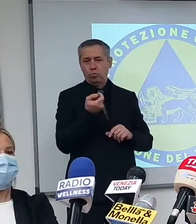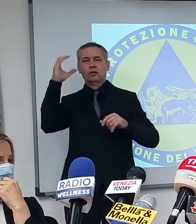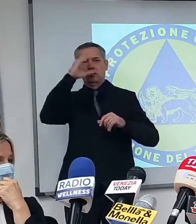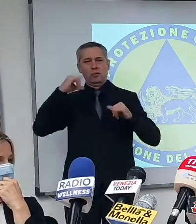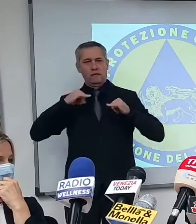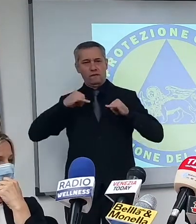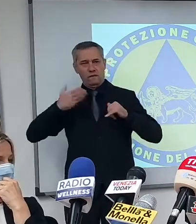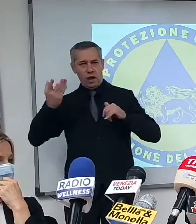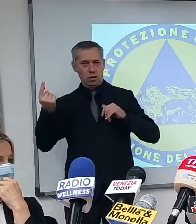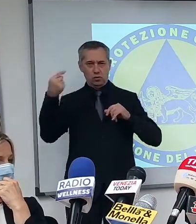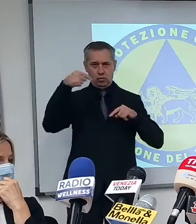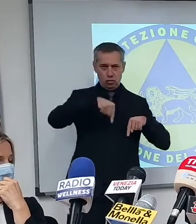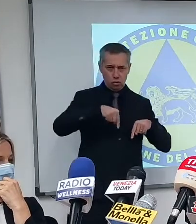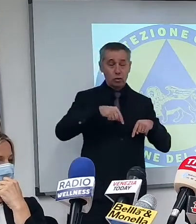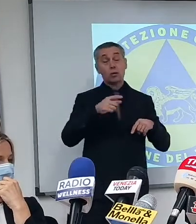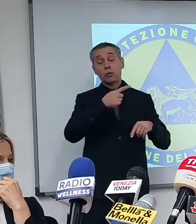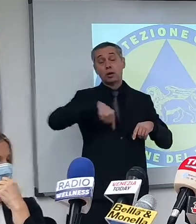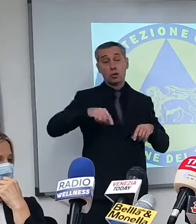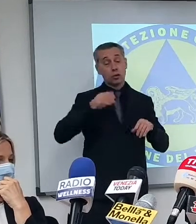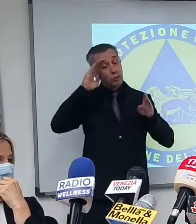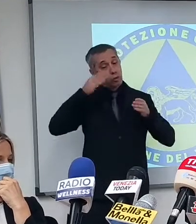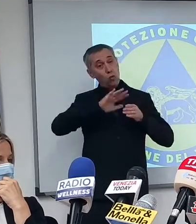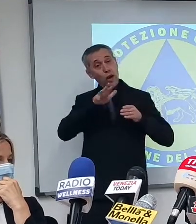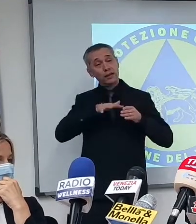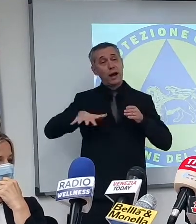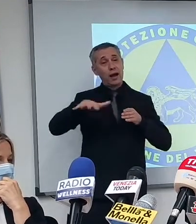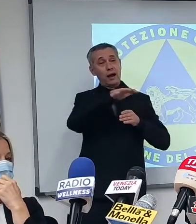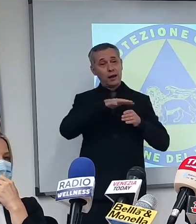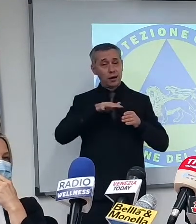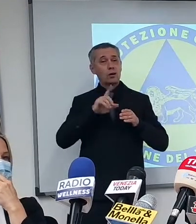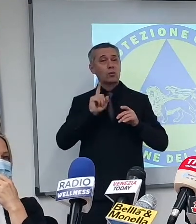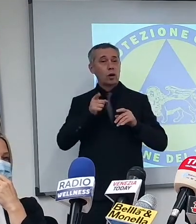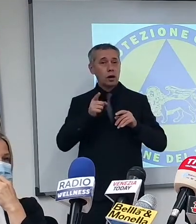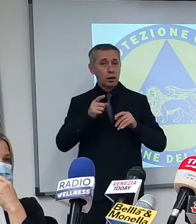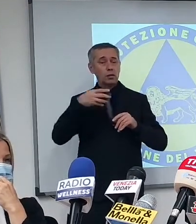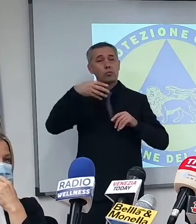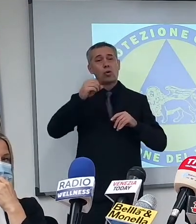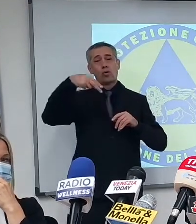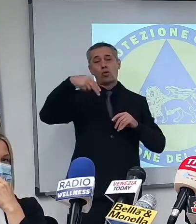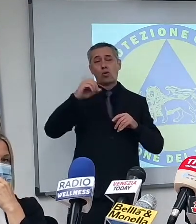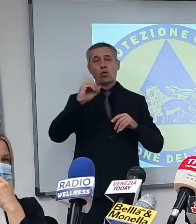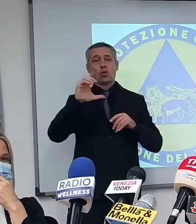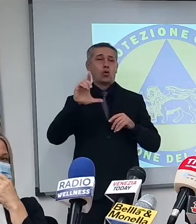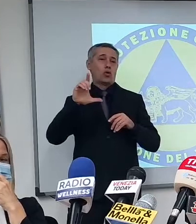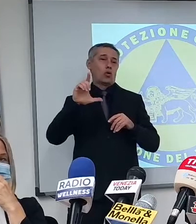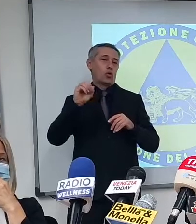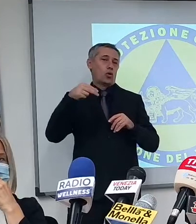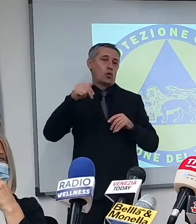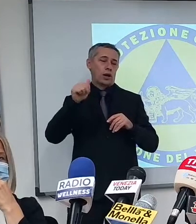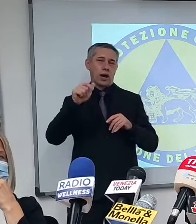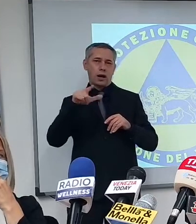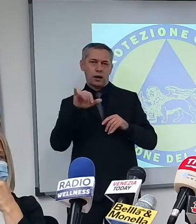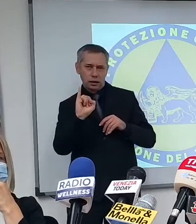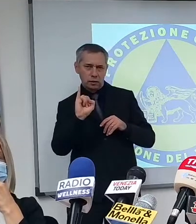sottostanti. Un'altra area in cui stiamo lavorando parecchio è l'area della somministrazione dei monoclonali, che rappresentano insomma una terapia